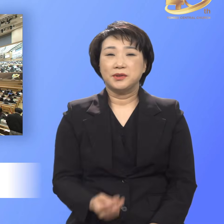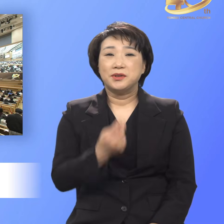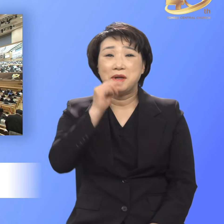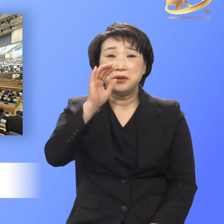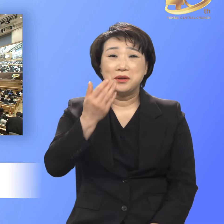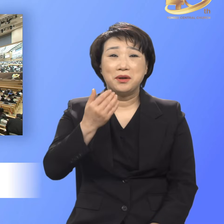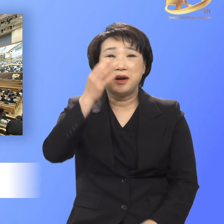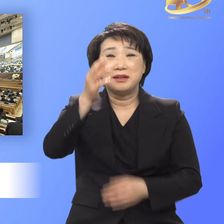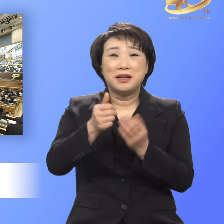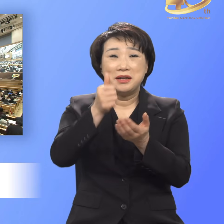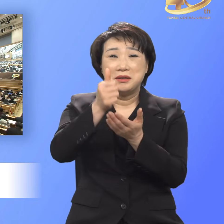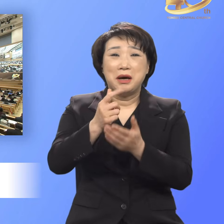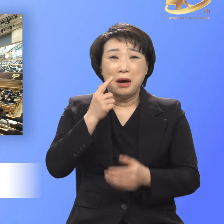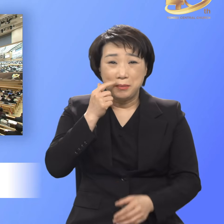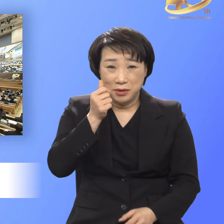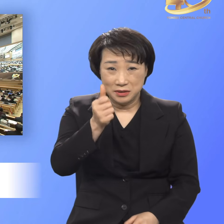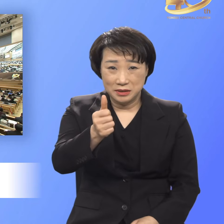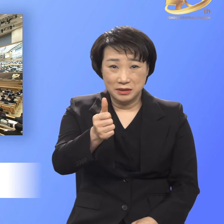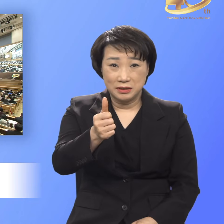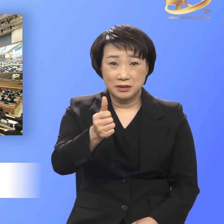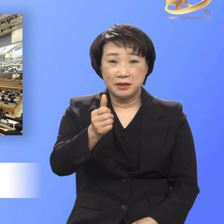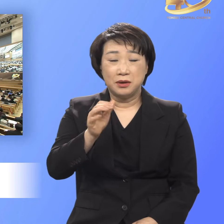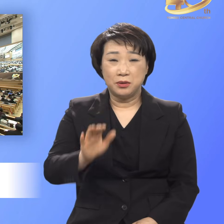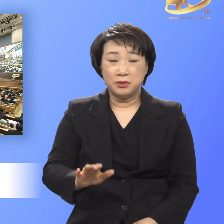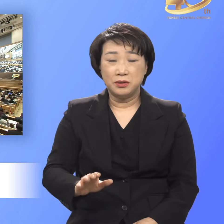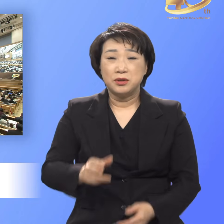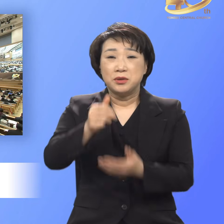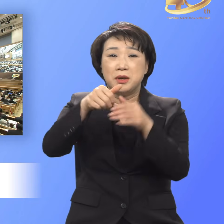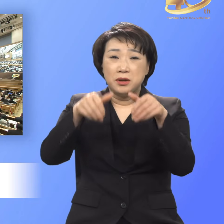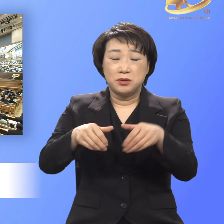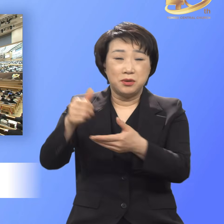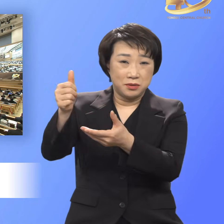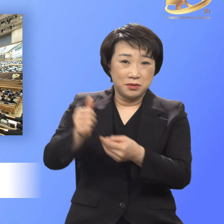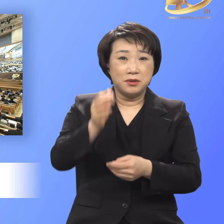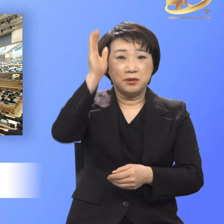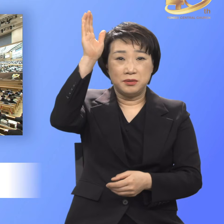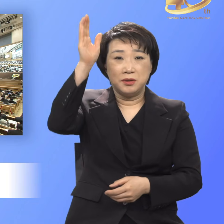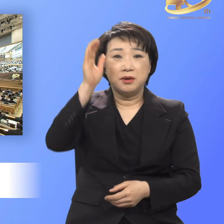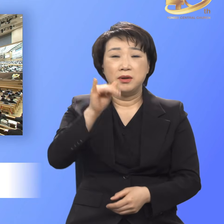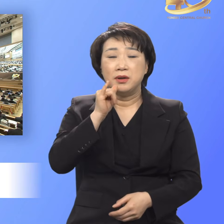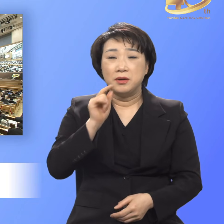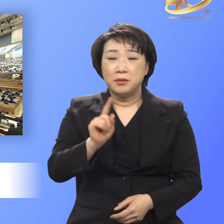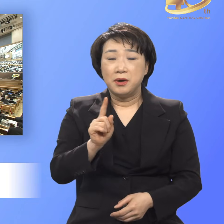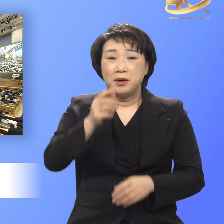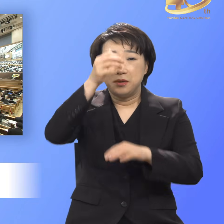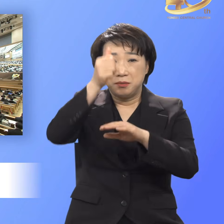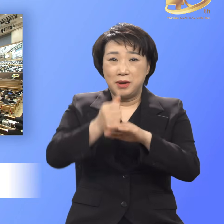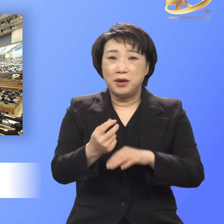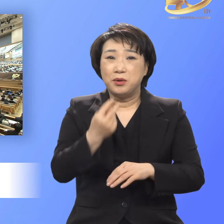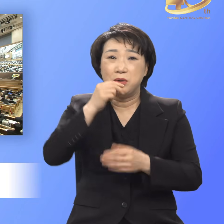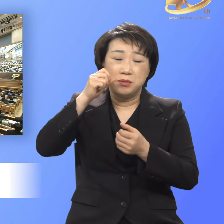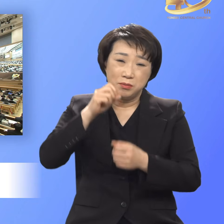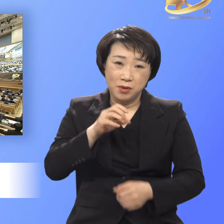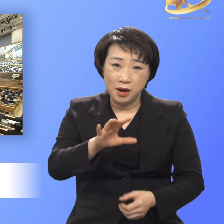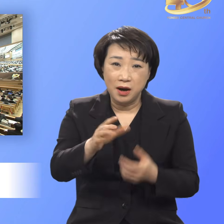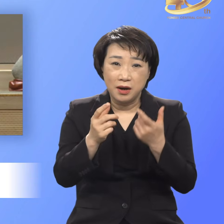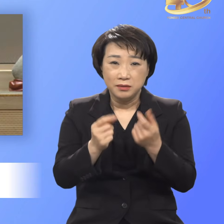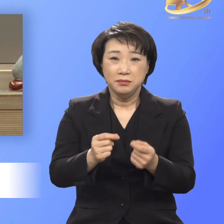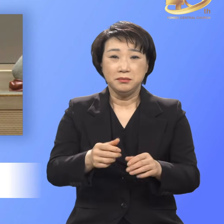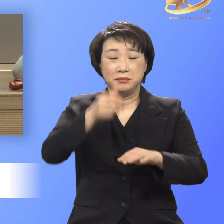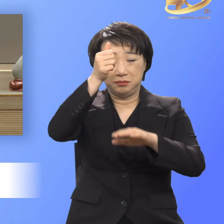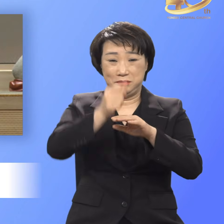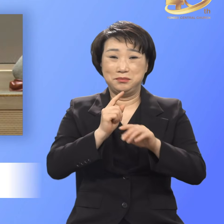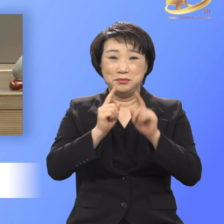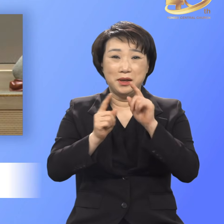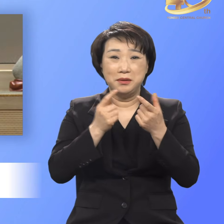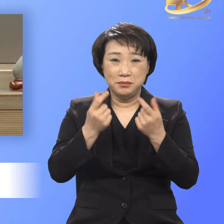생명 되신 하나님 우리 아버지, 오늘 주의 사자 입술을 통하여 마지막 호흡을 내뱉듯